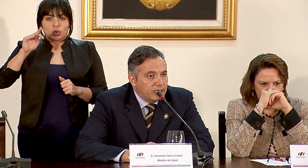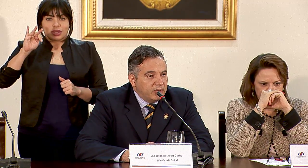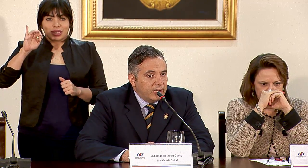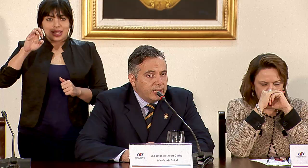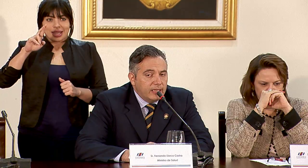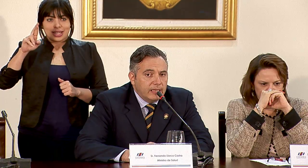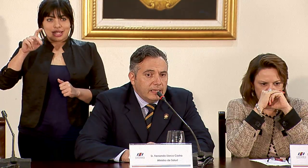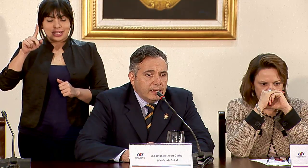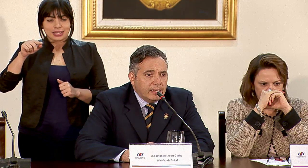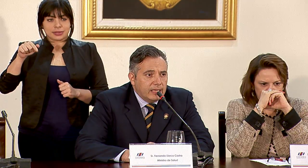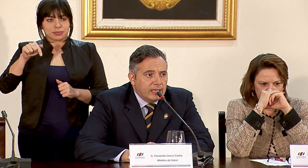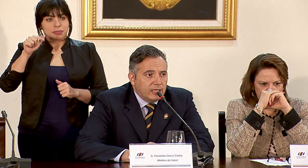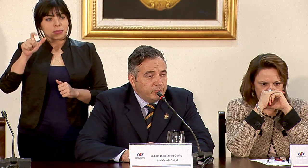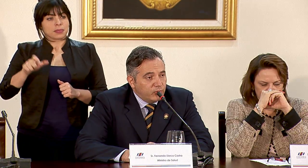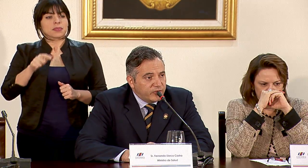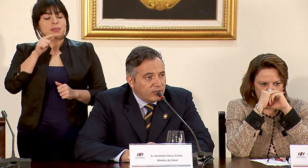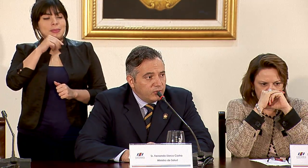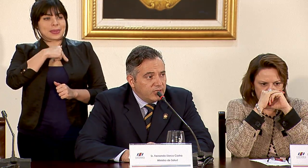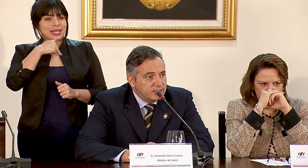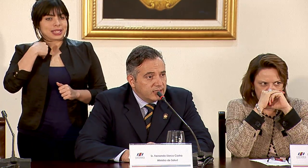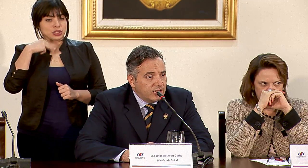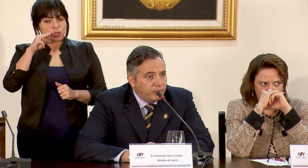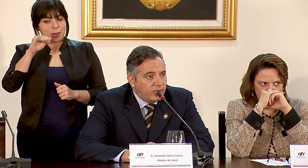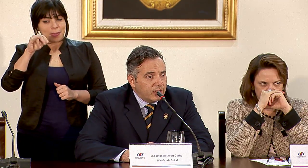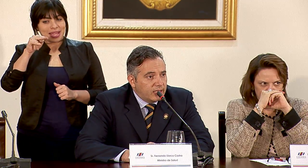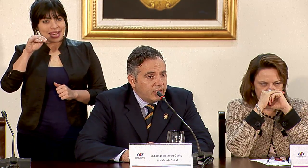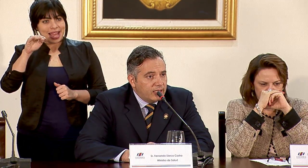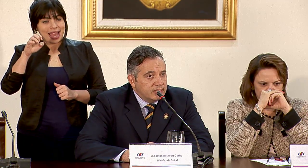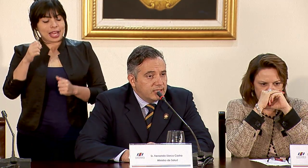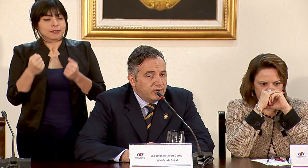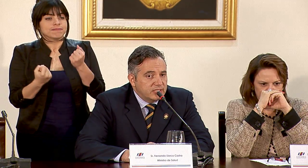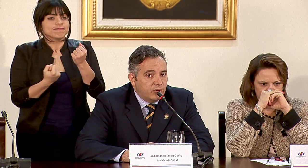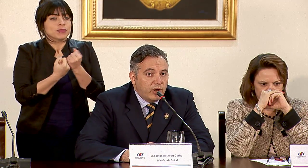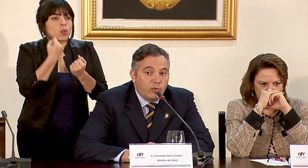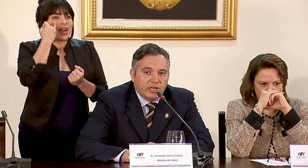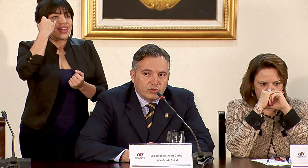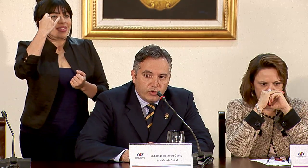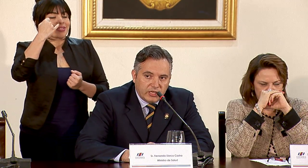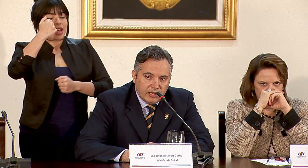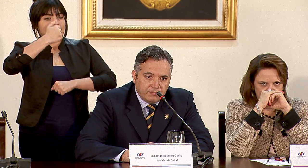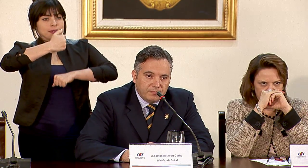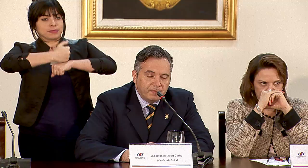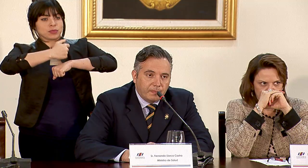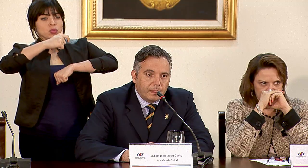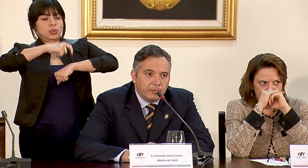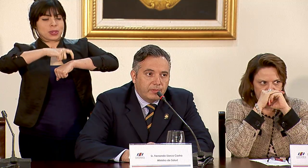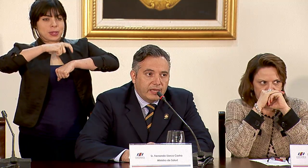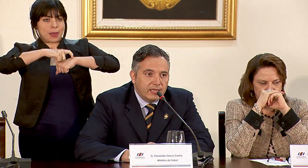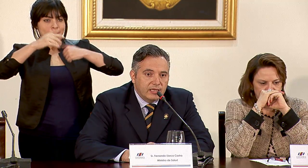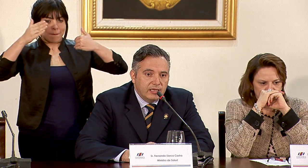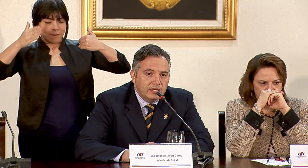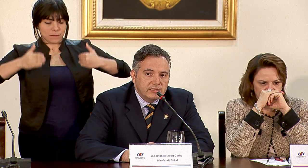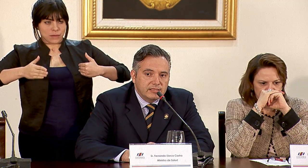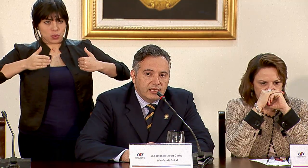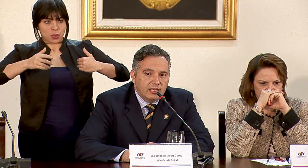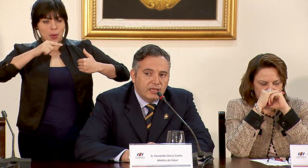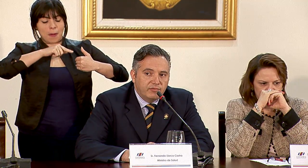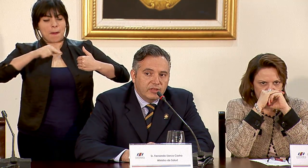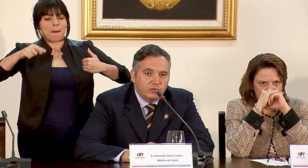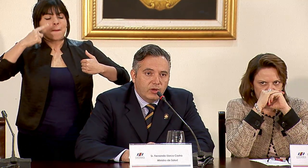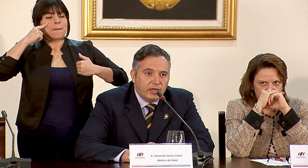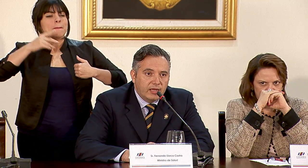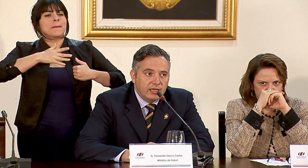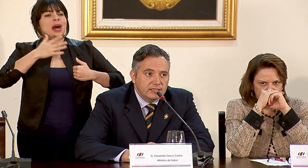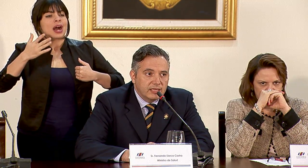del MINAE, impulsando una iniciativa que establecía una moratoria para que se